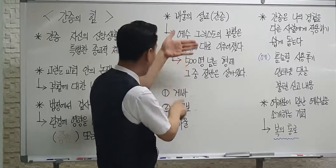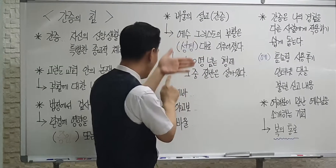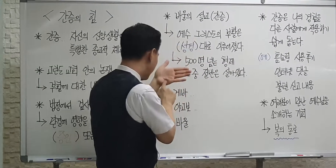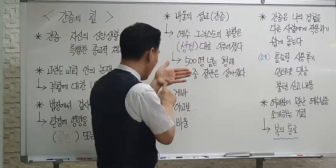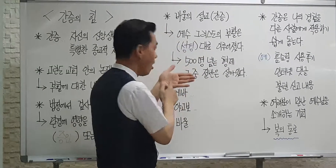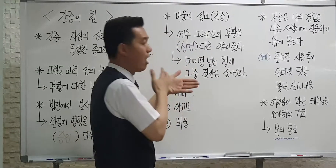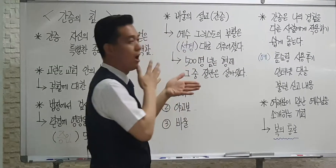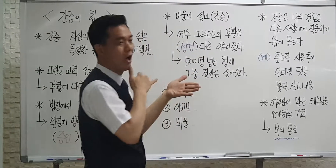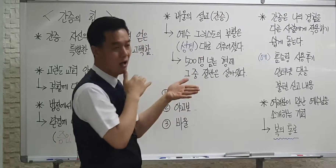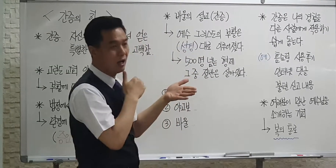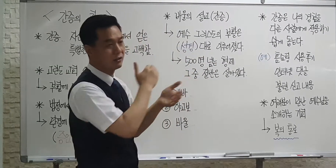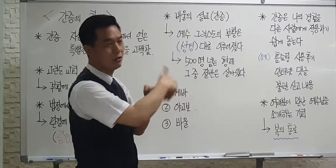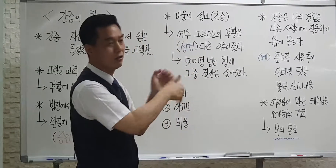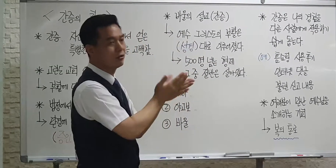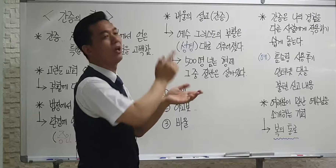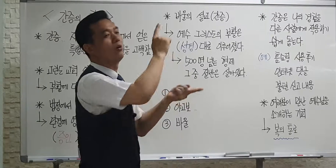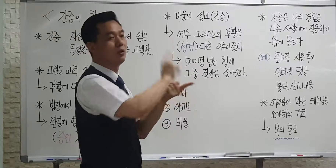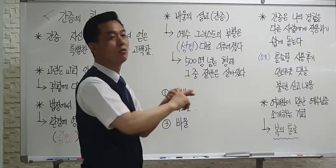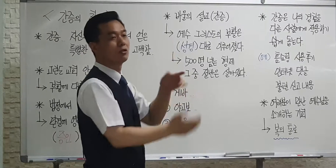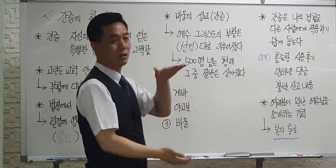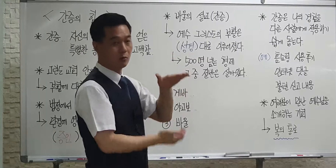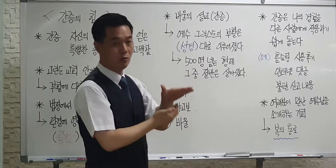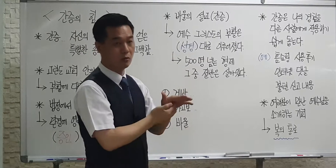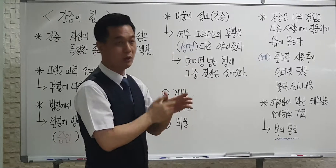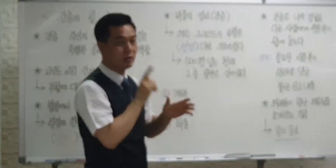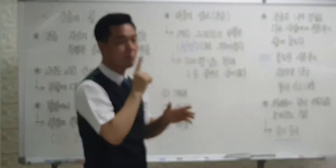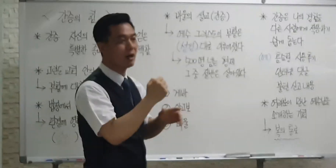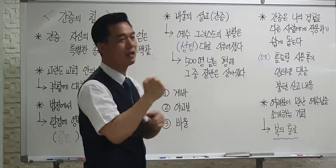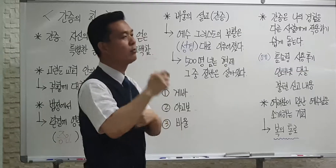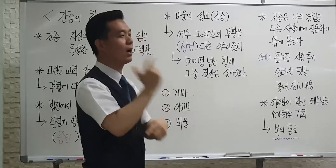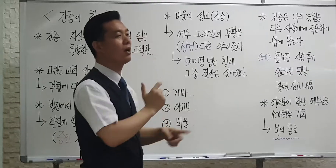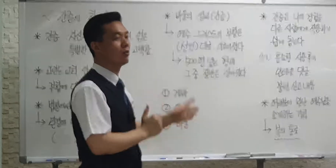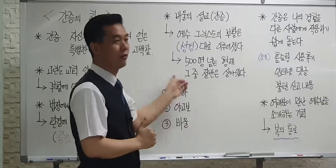있어. 성경대로 이루어졌다고? 이 말에 힘이 가는 거예요.